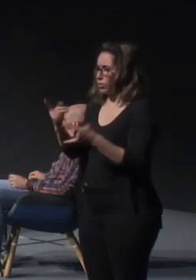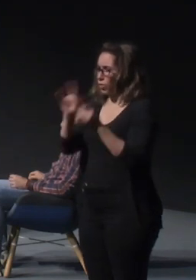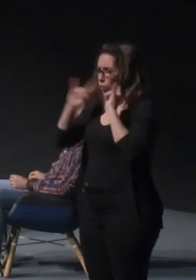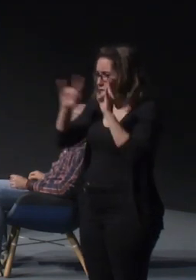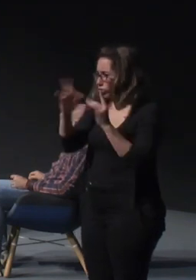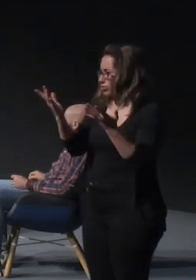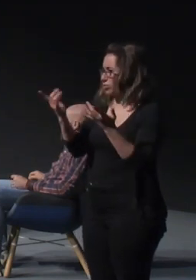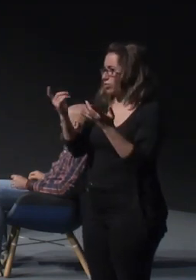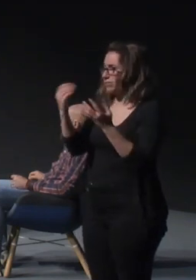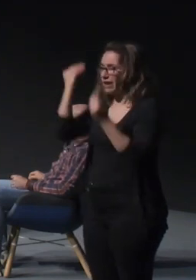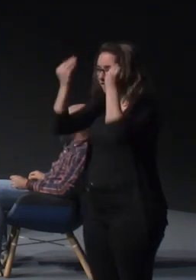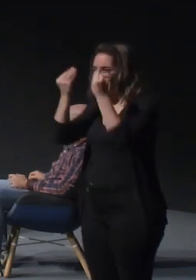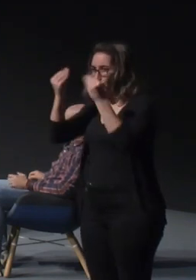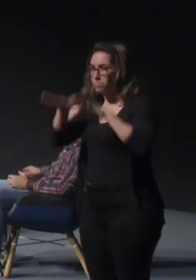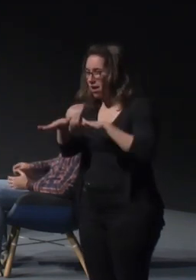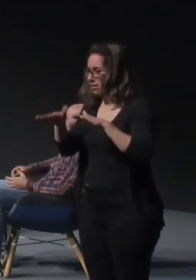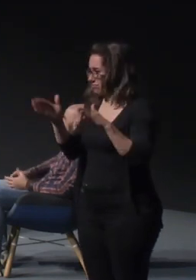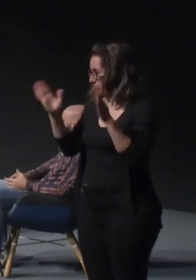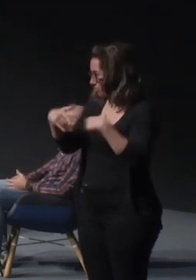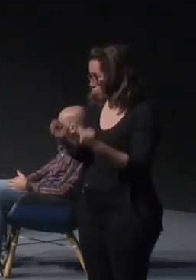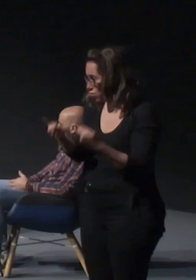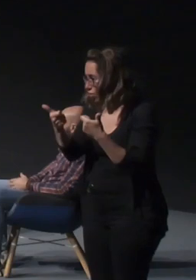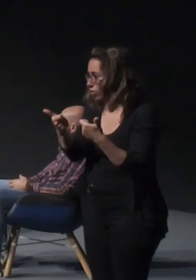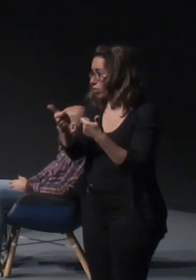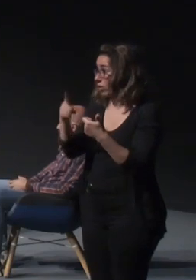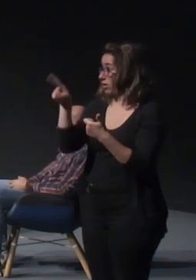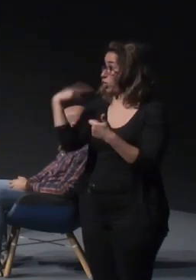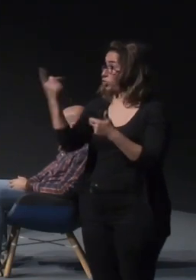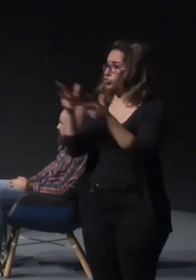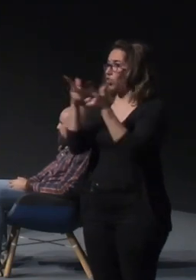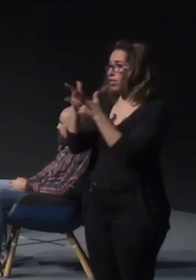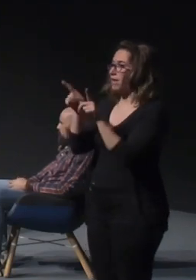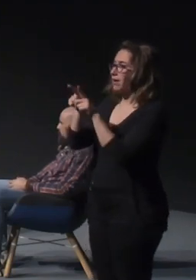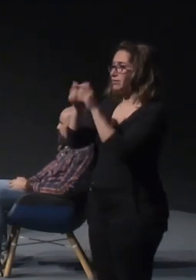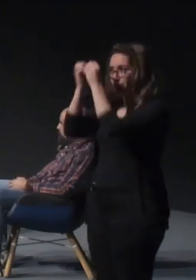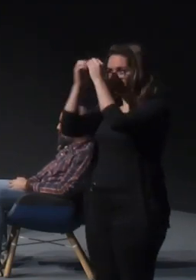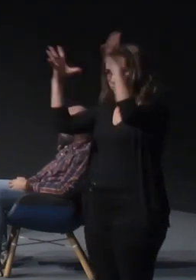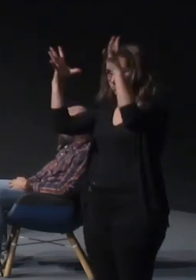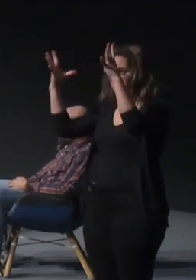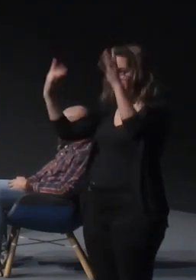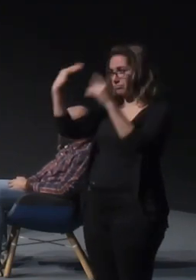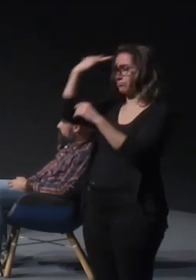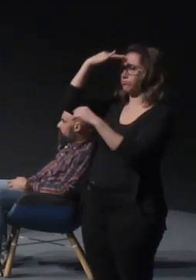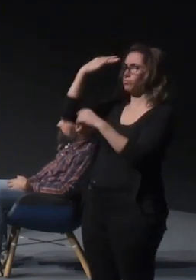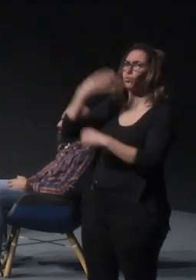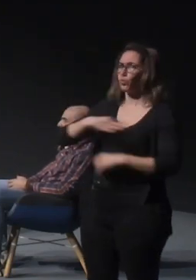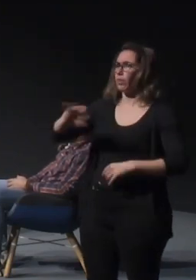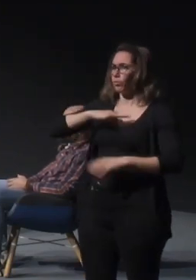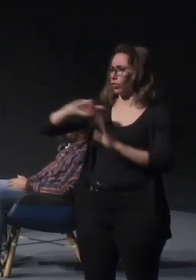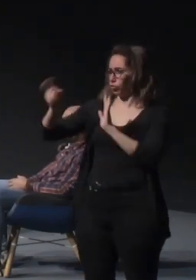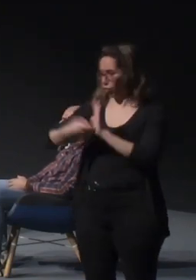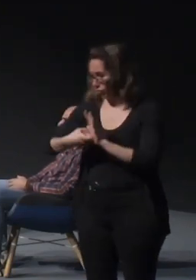reflexiva, y que nos cuenta, y les cuenta también a ellos, que todo se puede. Eta guztionekin gure seme alabek